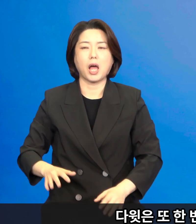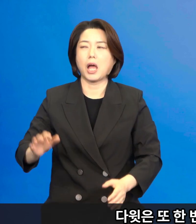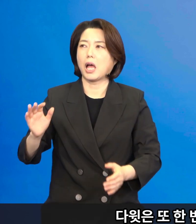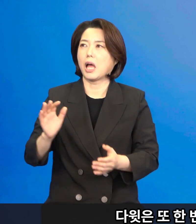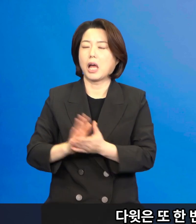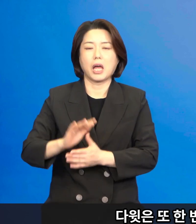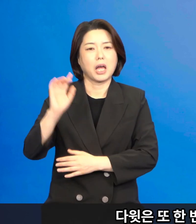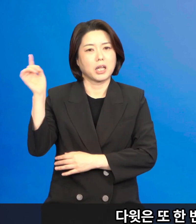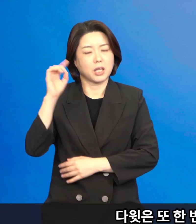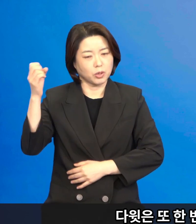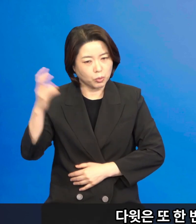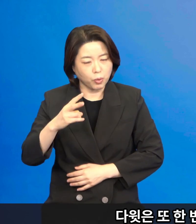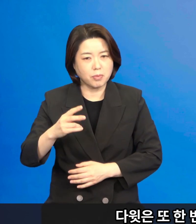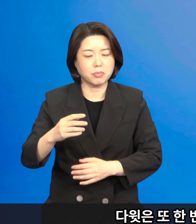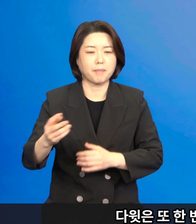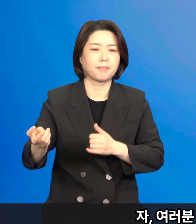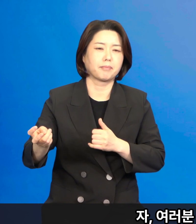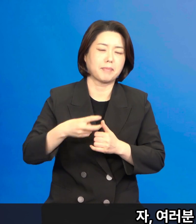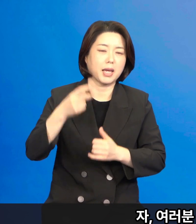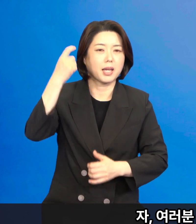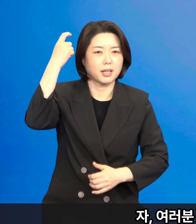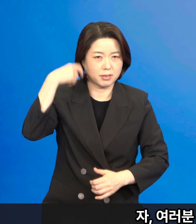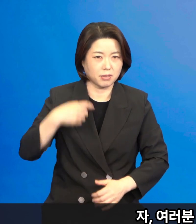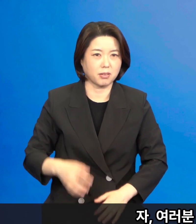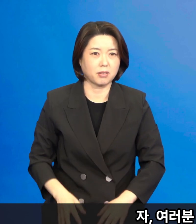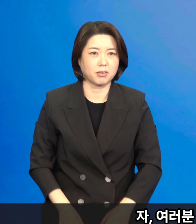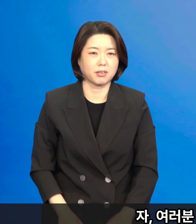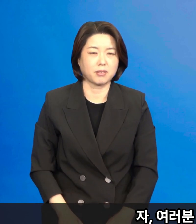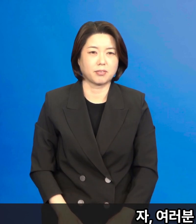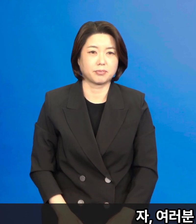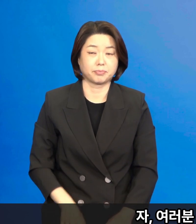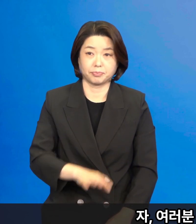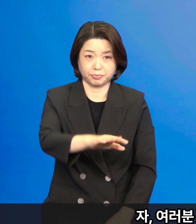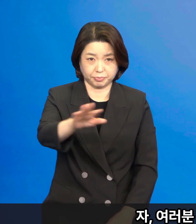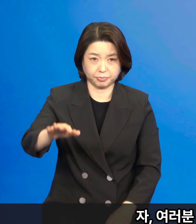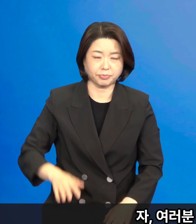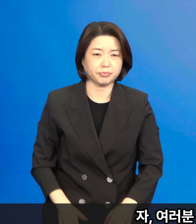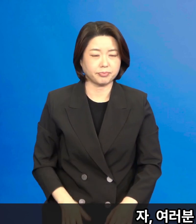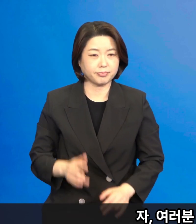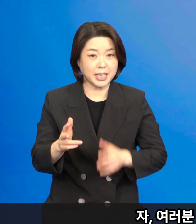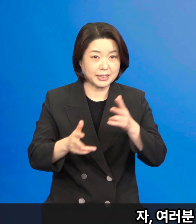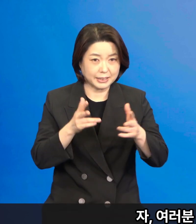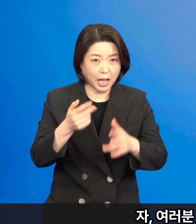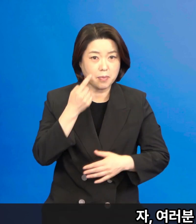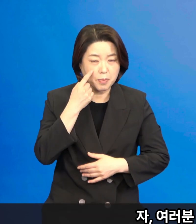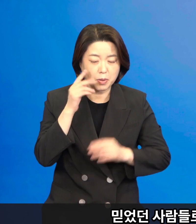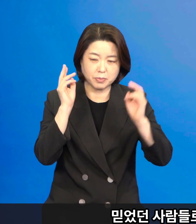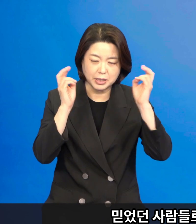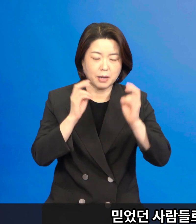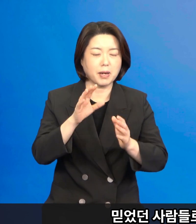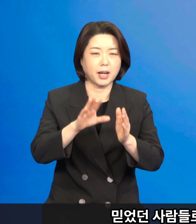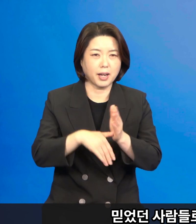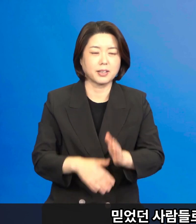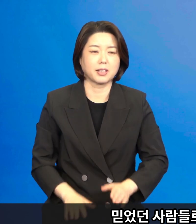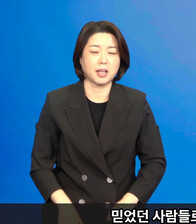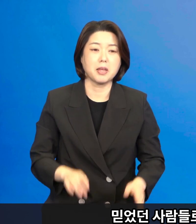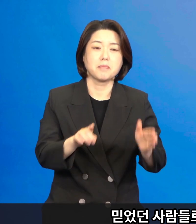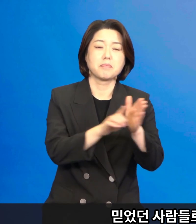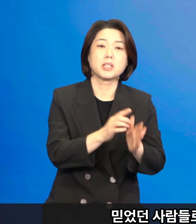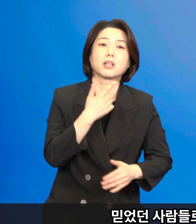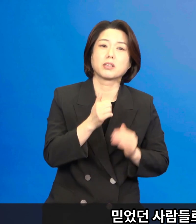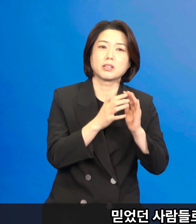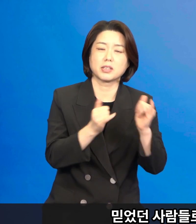번의 배반을 당하게 됩니다. 자, 여러분, 비즈니스를 하다 보면 믿었던